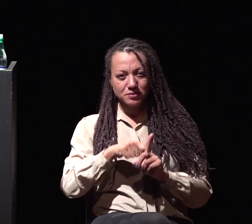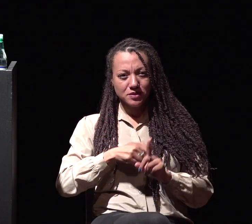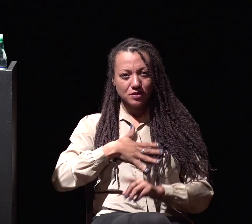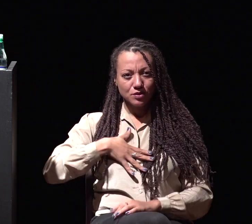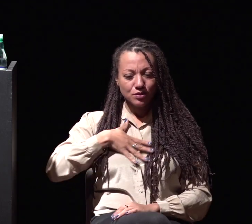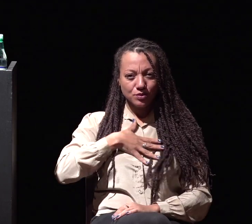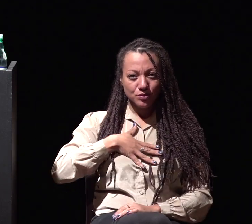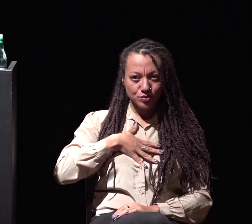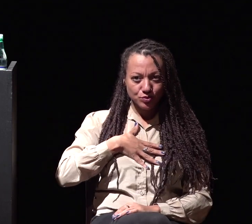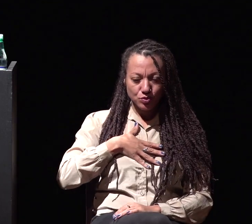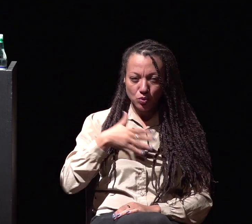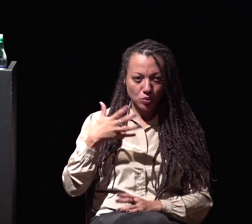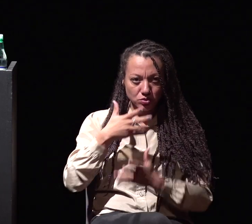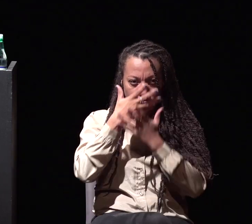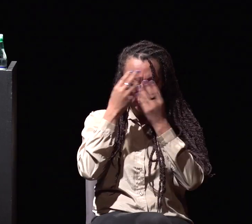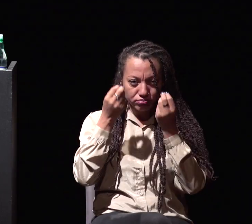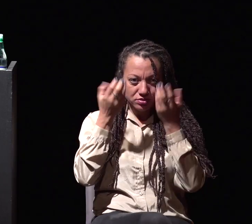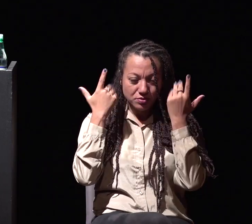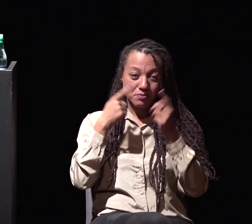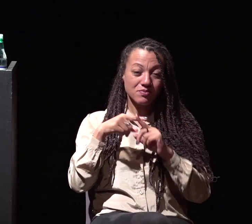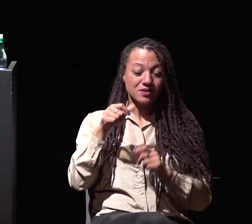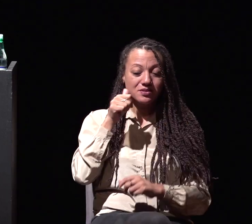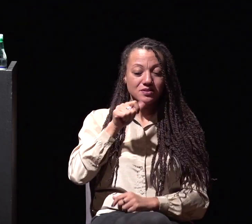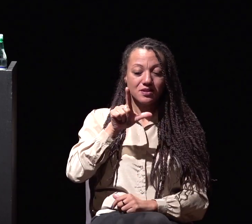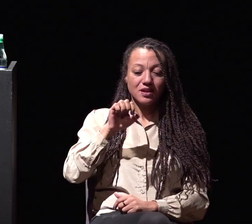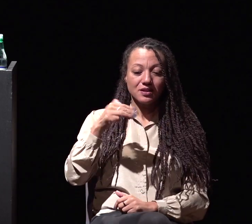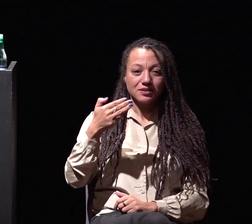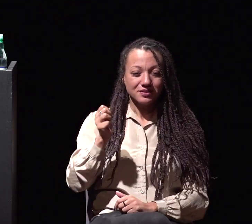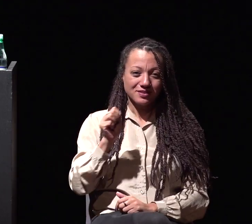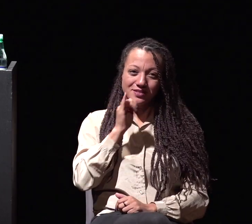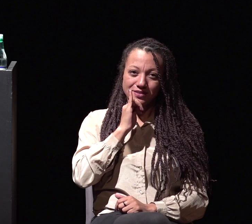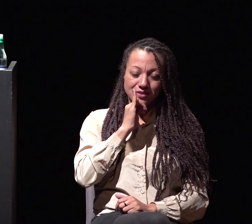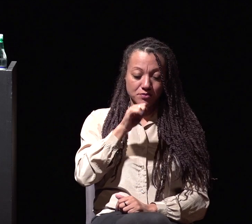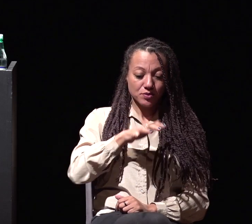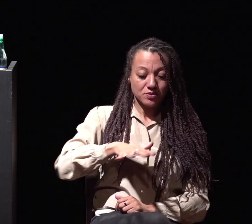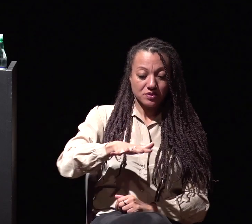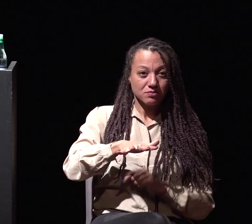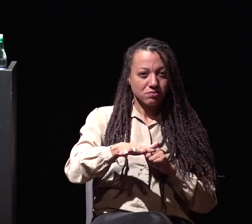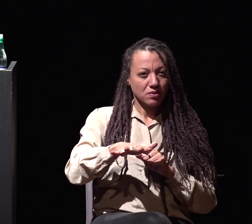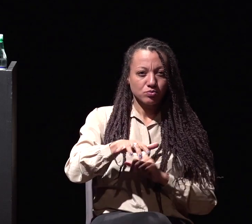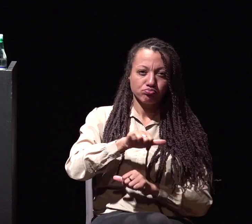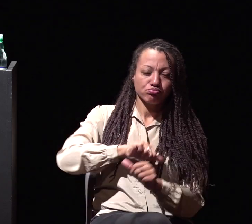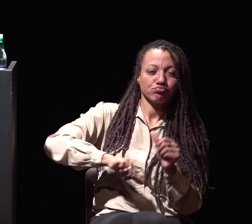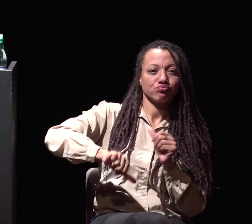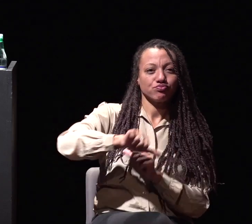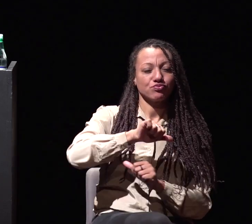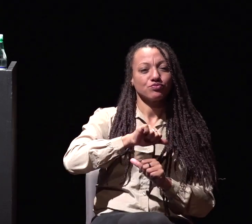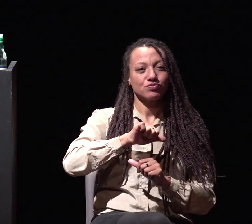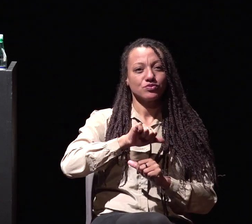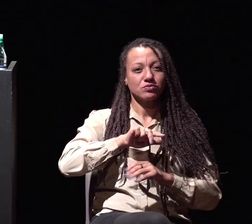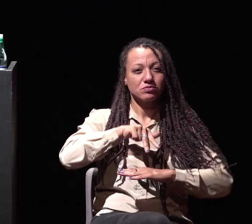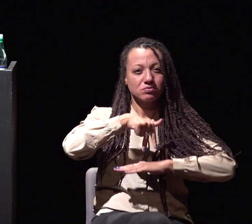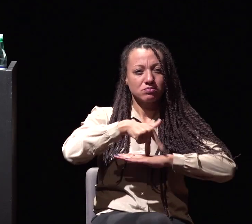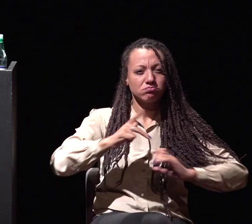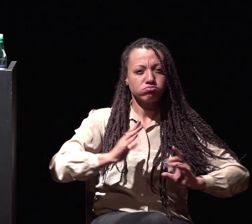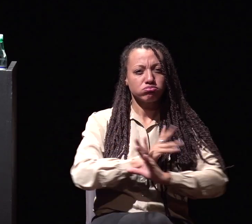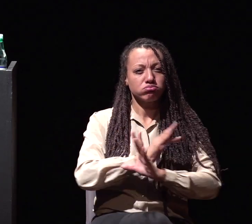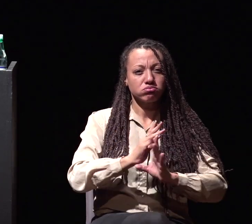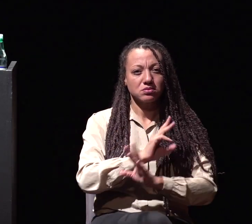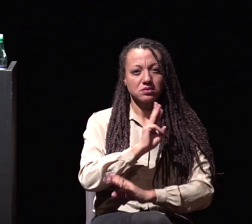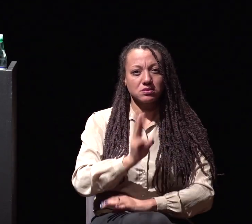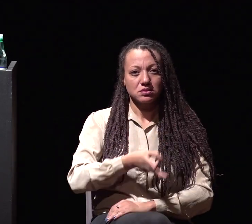ato hoje esquecido, Lina Bobardi transformou os espaços do MASP em um grande palco para 3.000